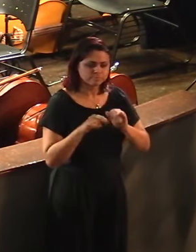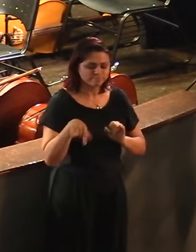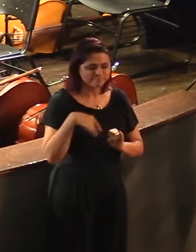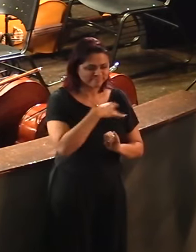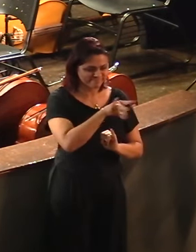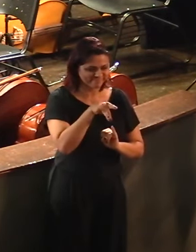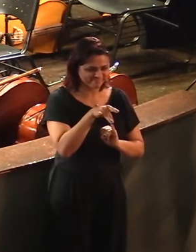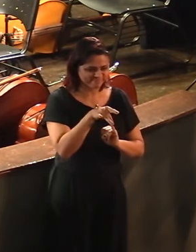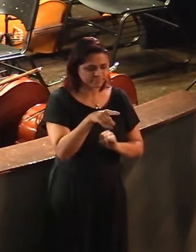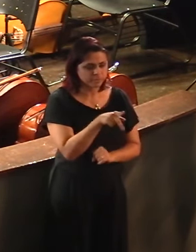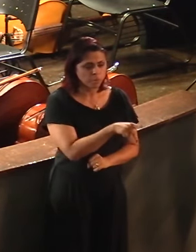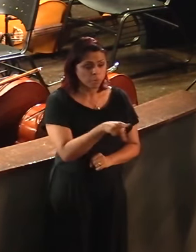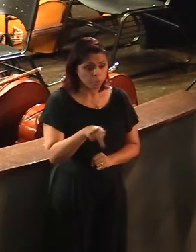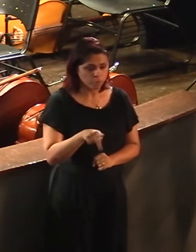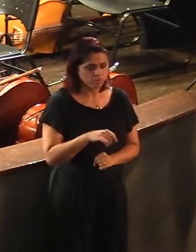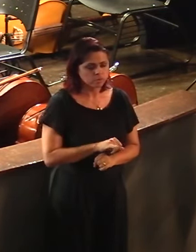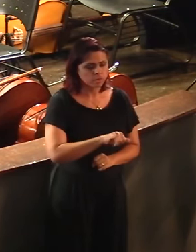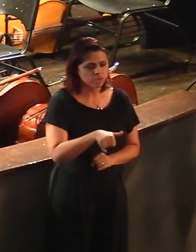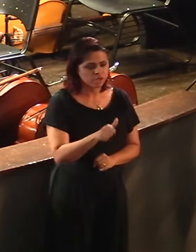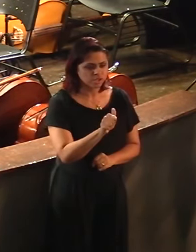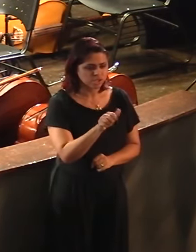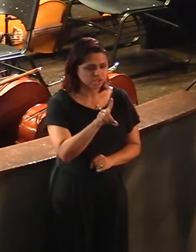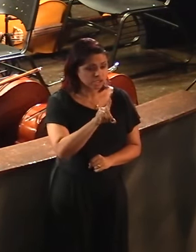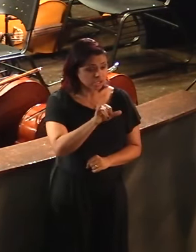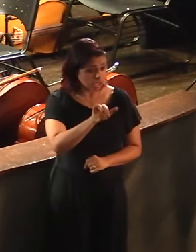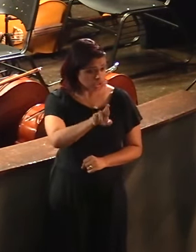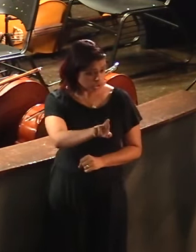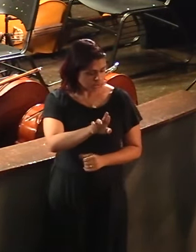Santo, professor Jadir José Pella.